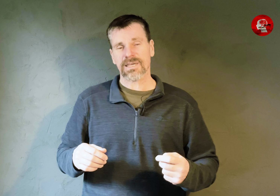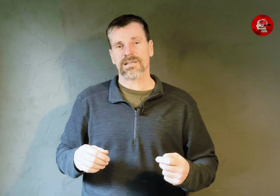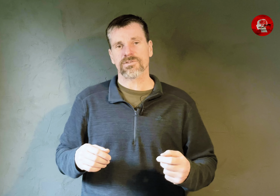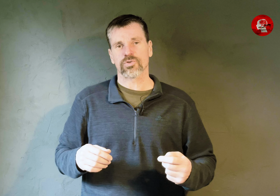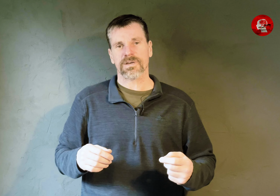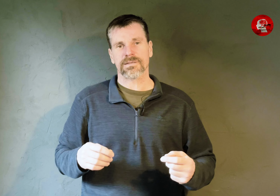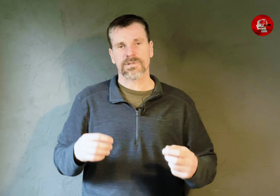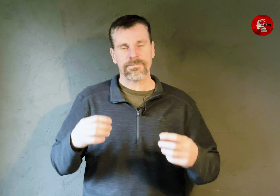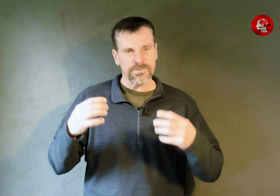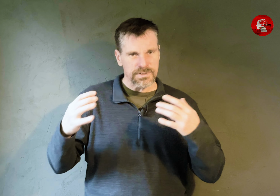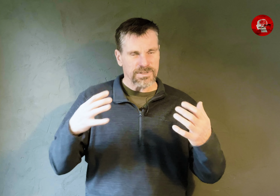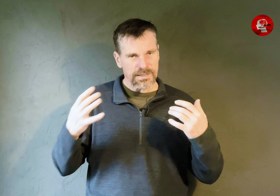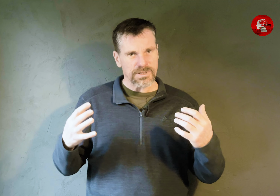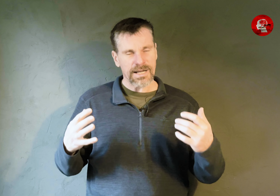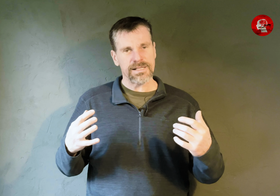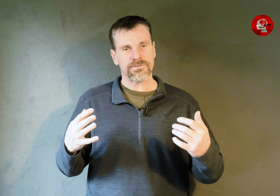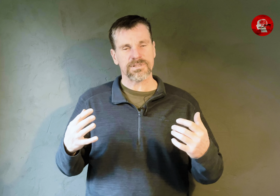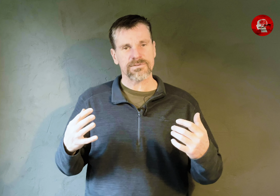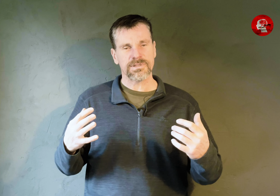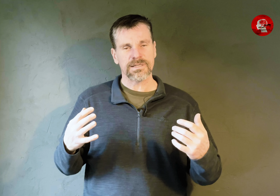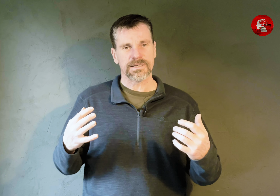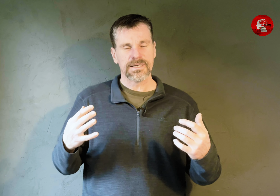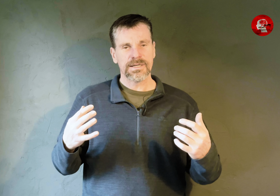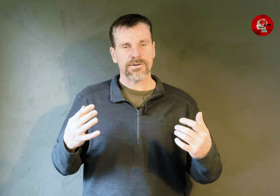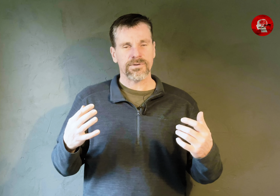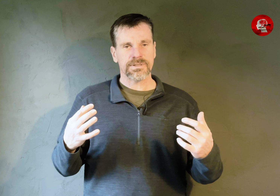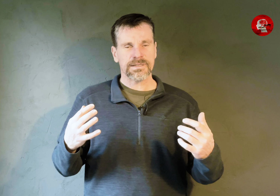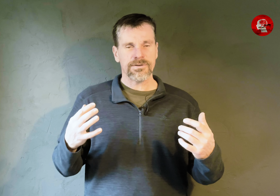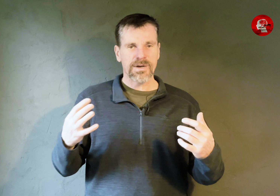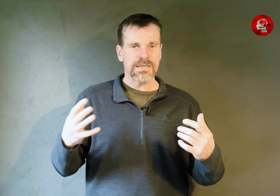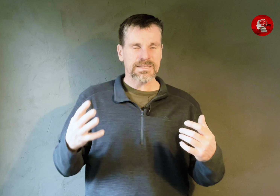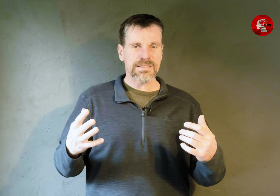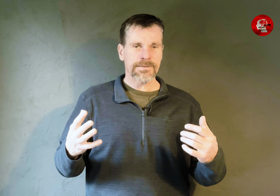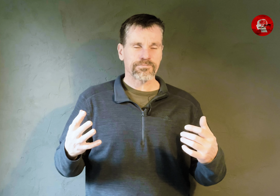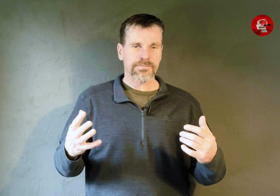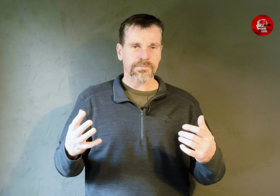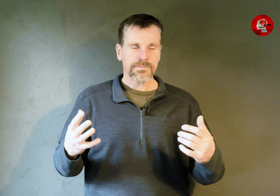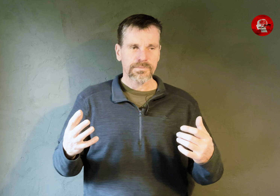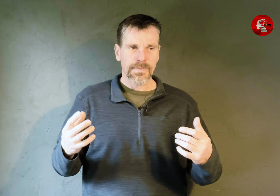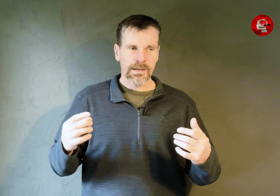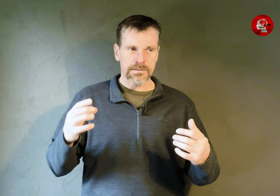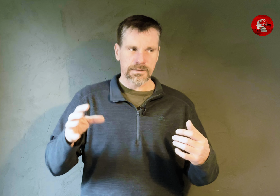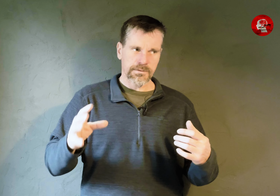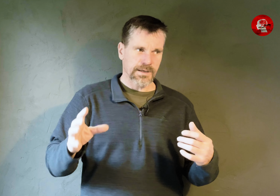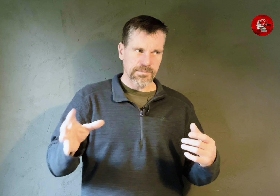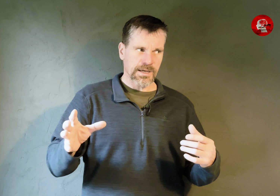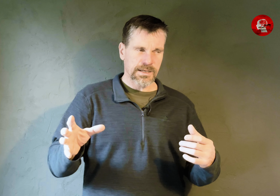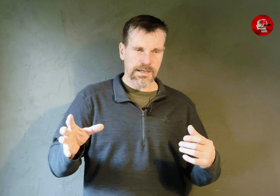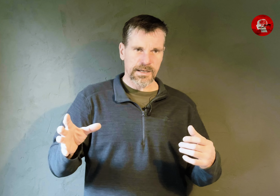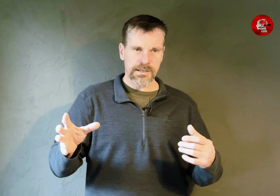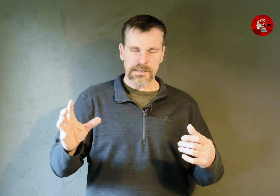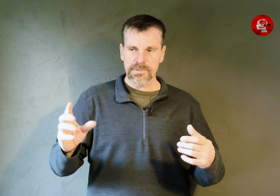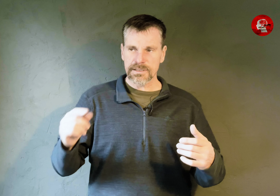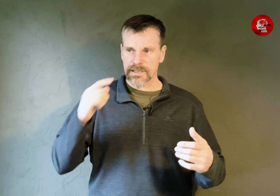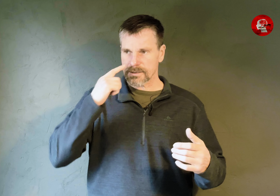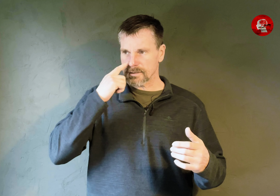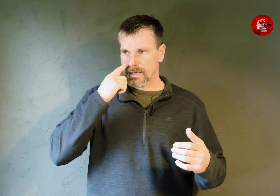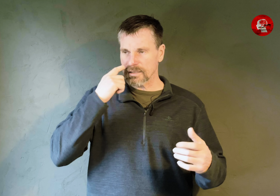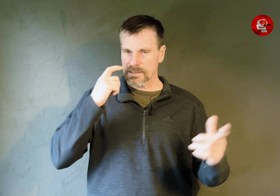direkt anzusprechen und haben uns mit denen unterhalten und diskutiert und immer hieß es also ich kann mich erinnern eine e mail die hatte der händler hier